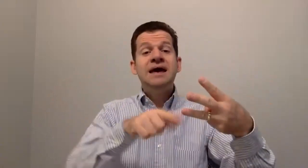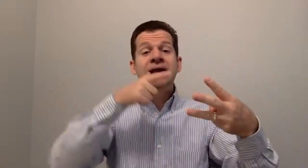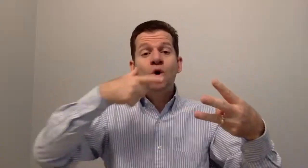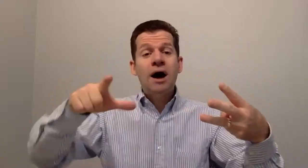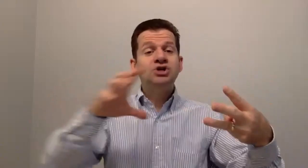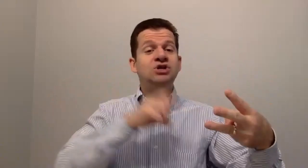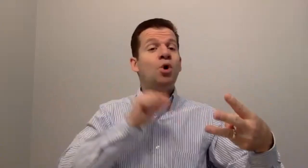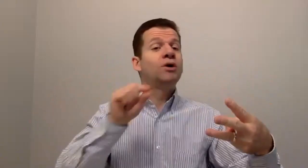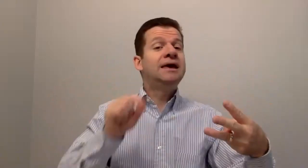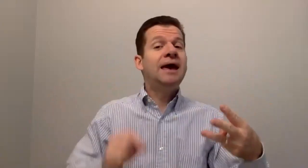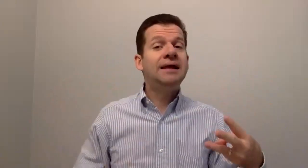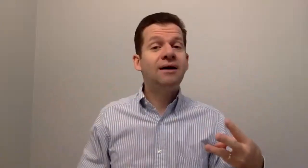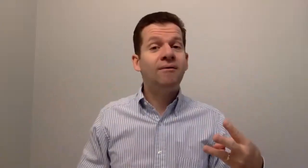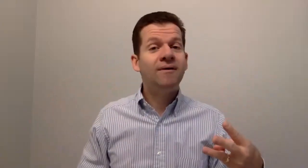Terceira linguagem de amor, o que que é então?